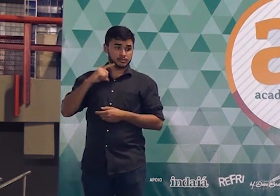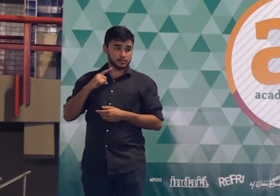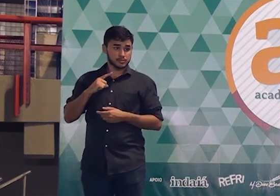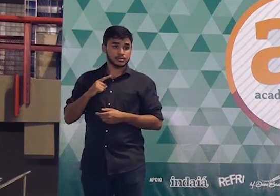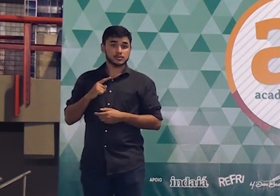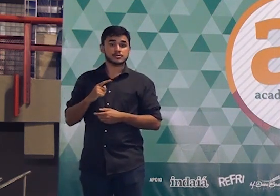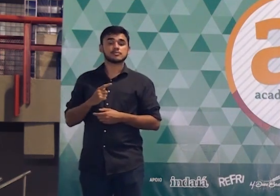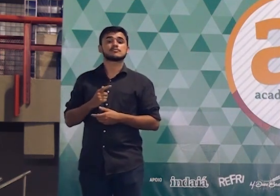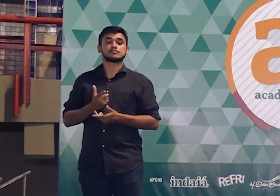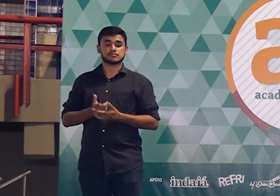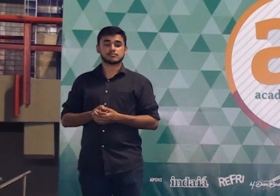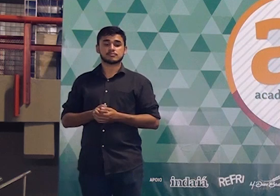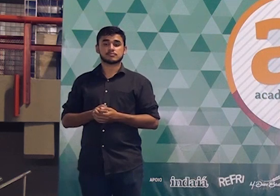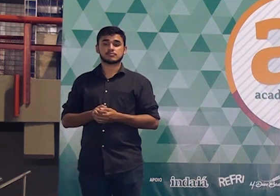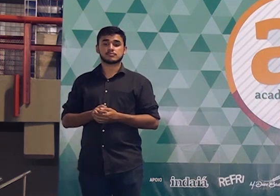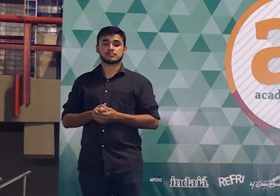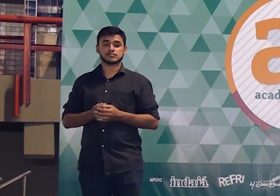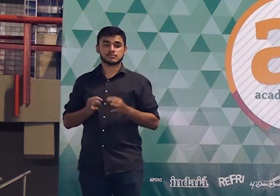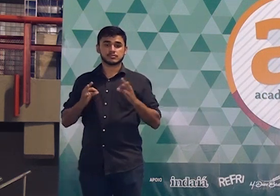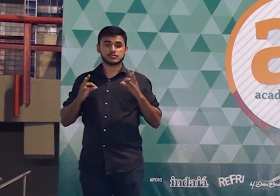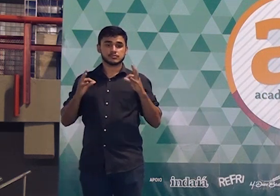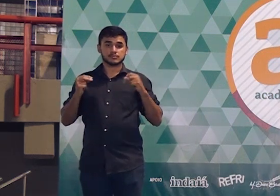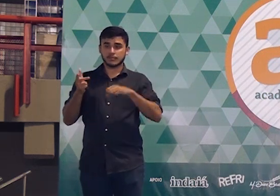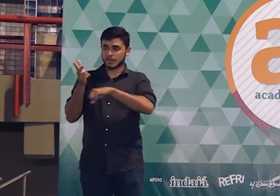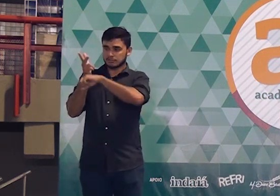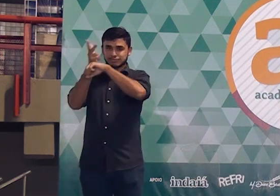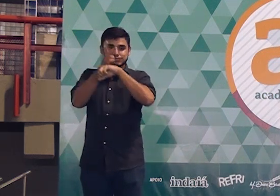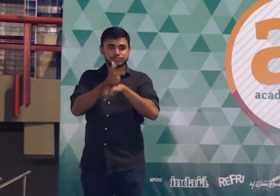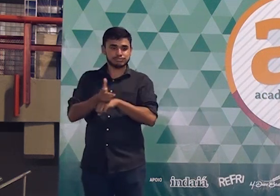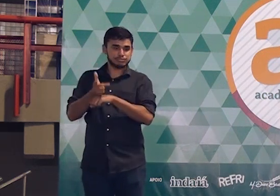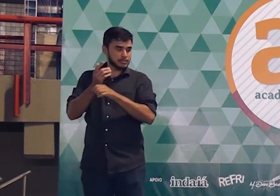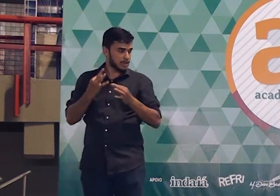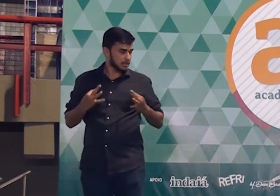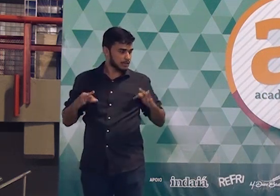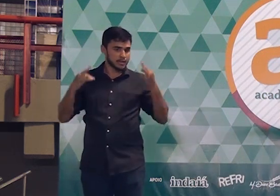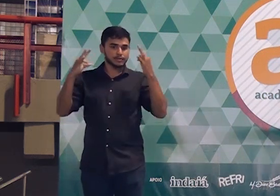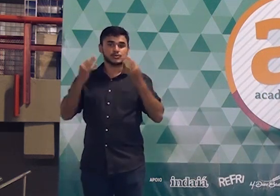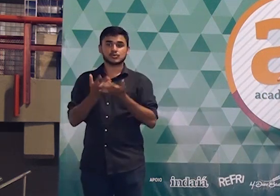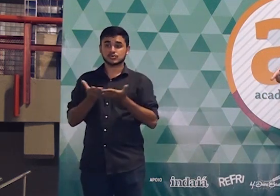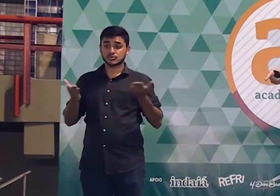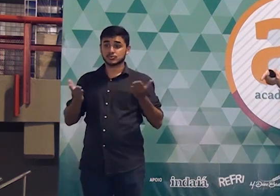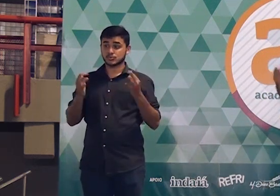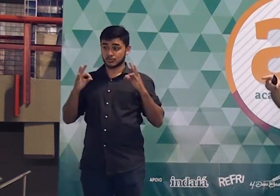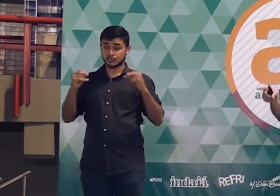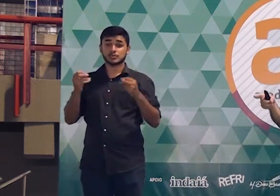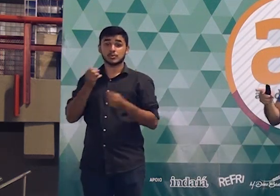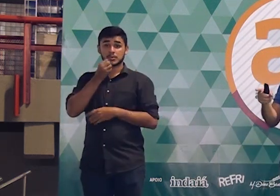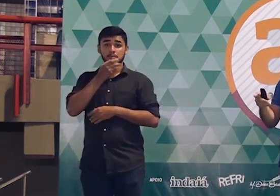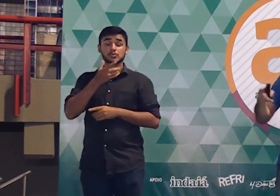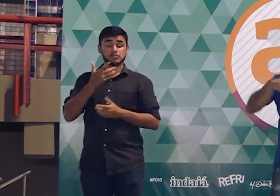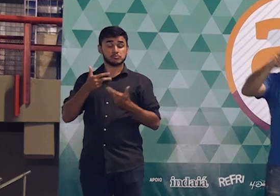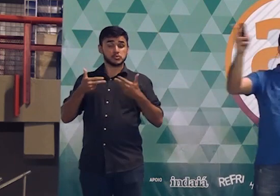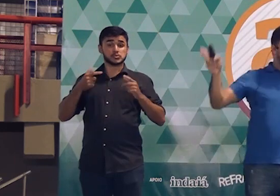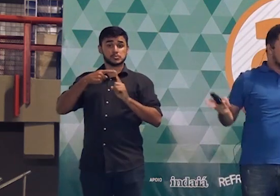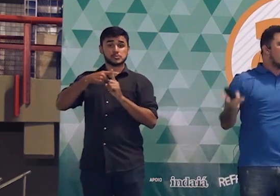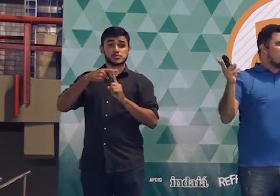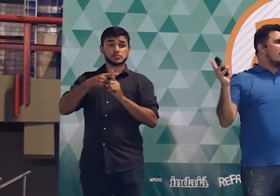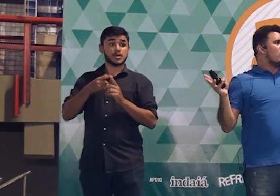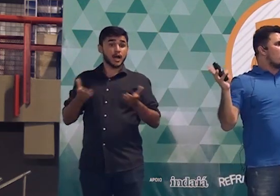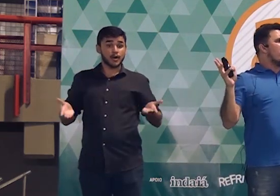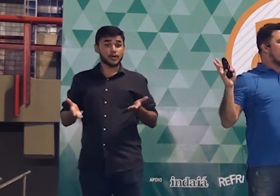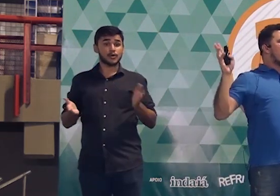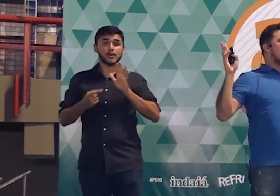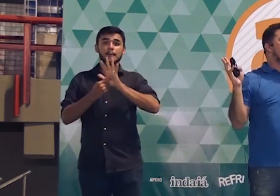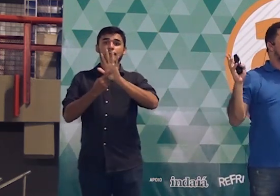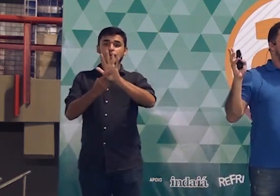vida? Tem. Tem toda essa parafernália tecnológica que tem vantagem. Qual é a vantagem? Olha o que a gente está